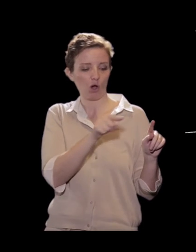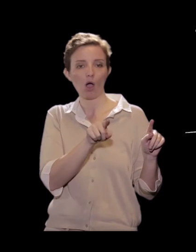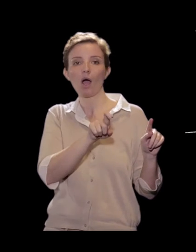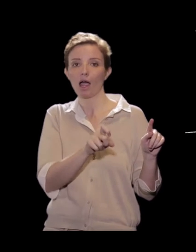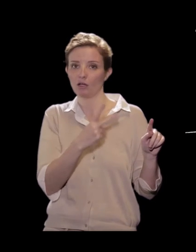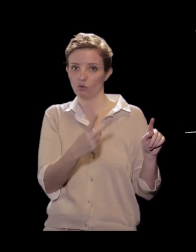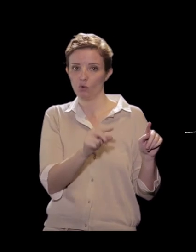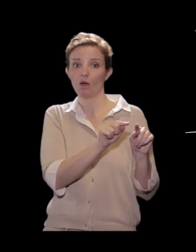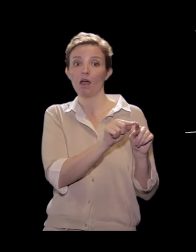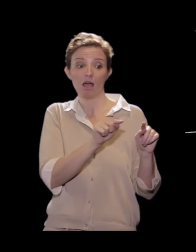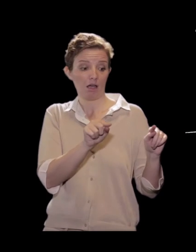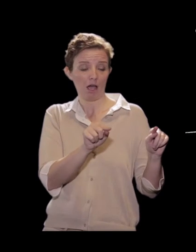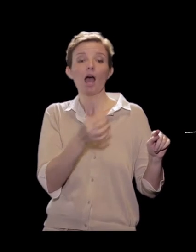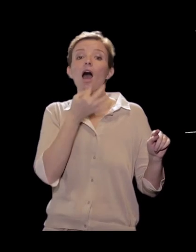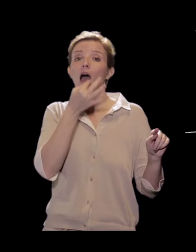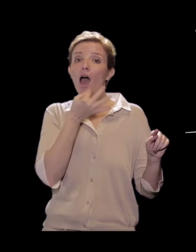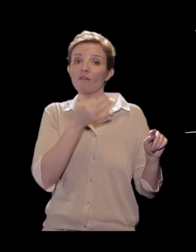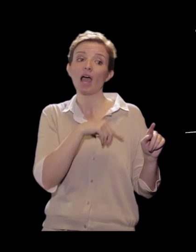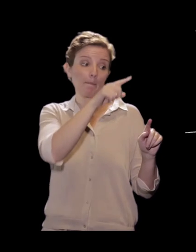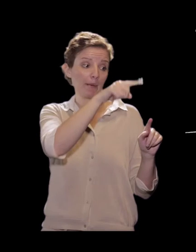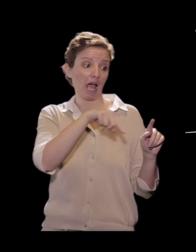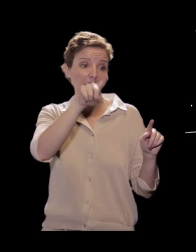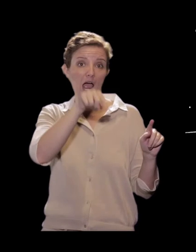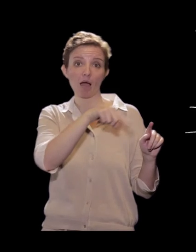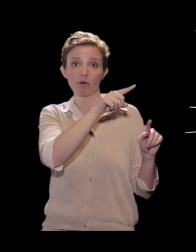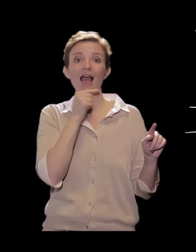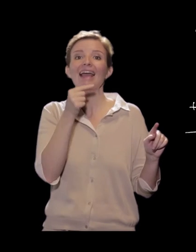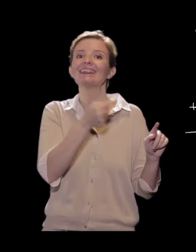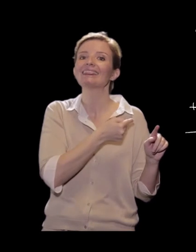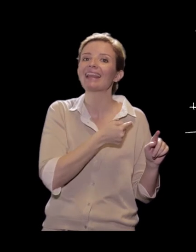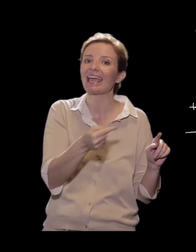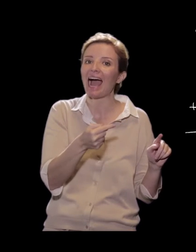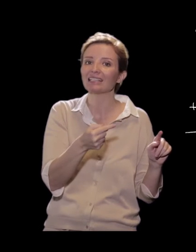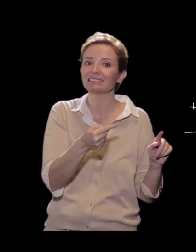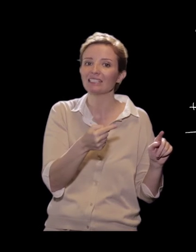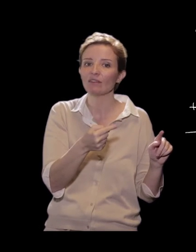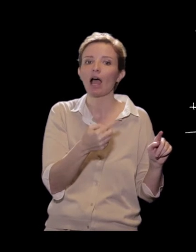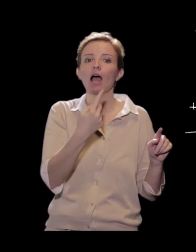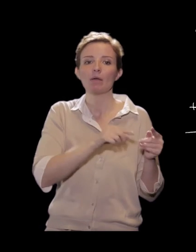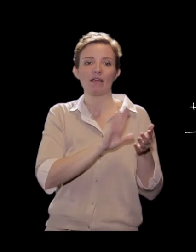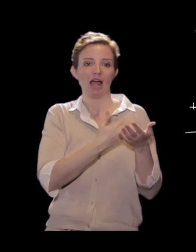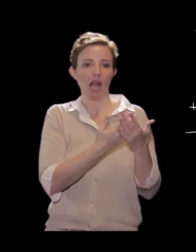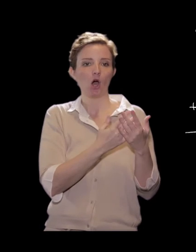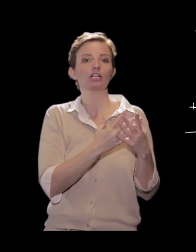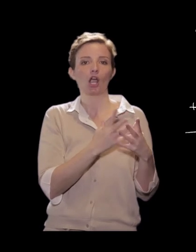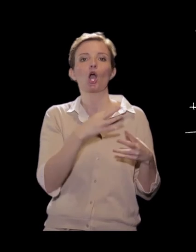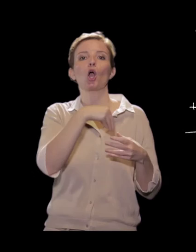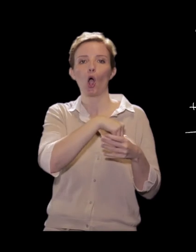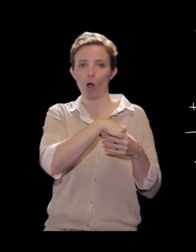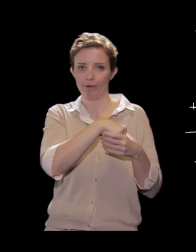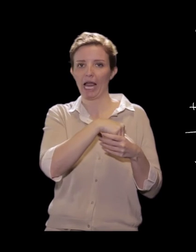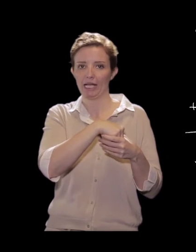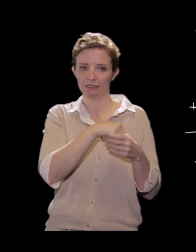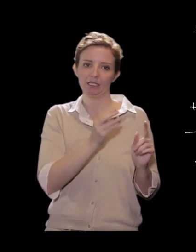ci suggeriscono sostanzialmente che la parabola è negativa tra i valori quindi per valori compresi quindi X